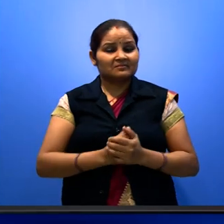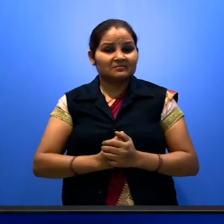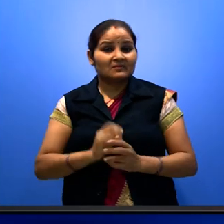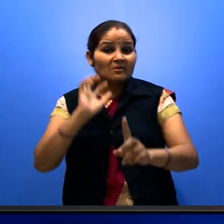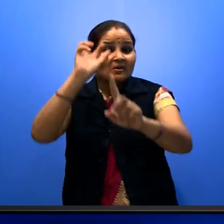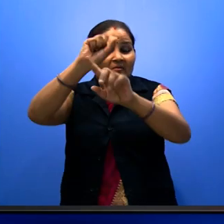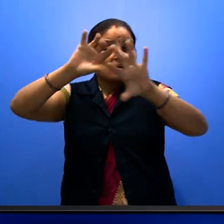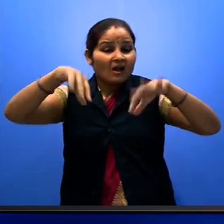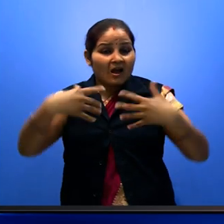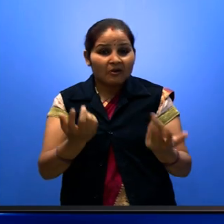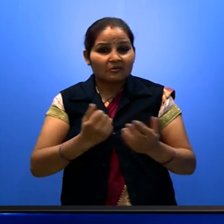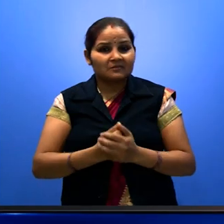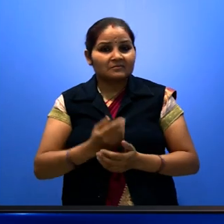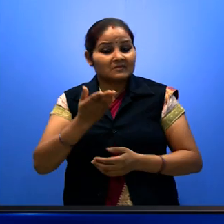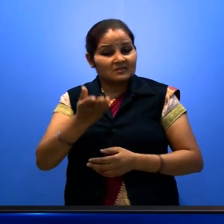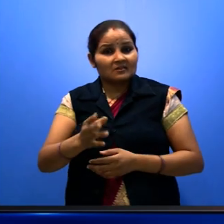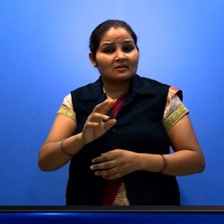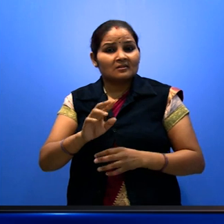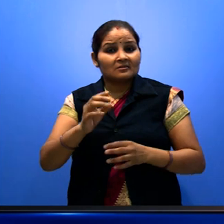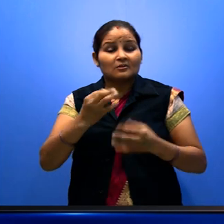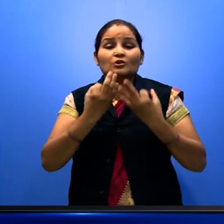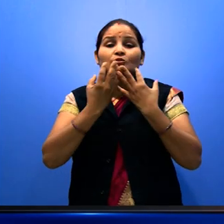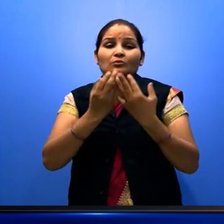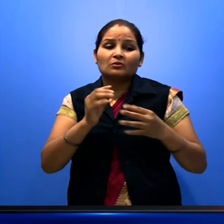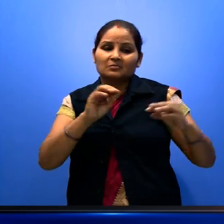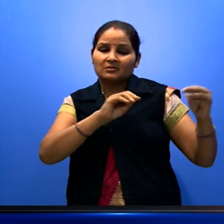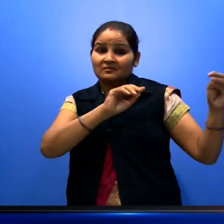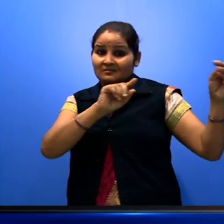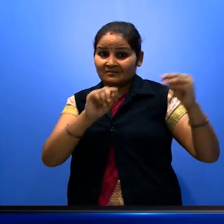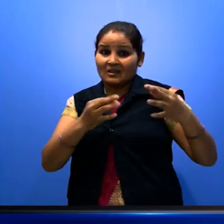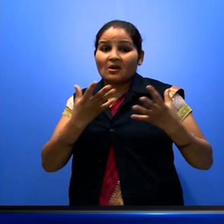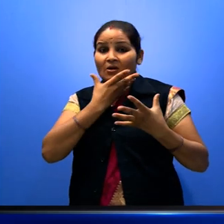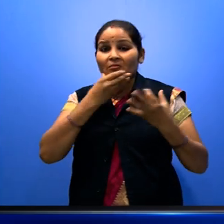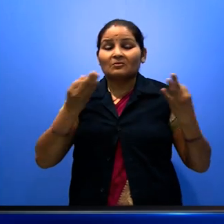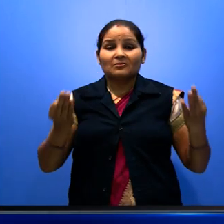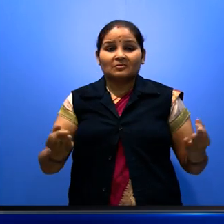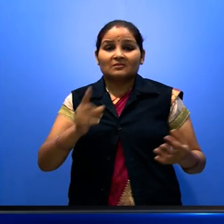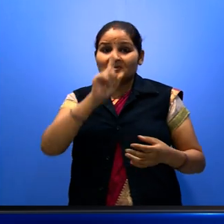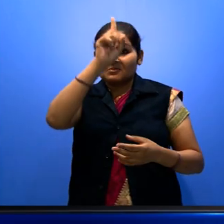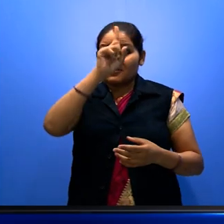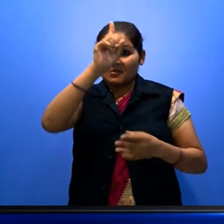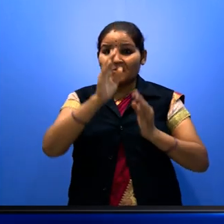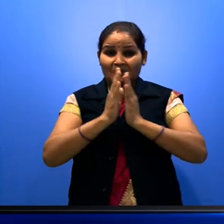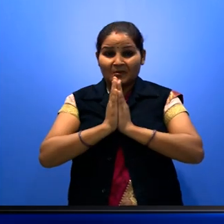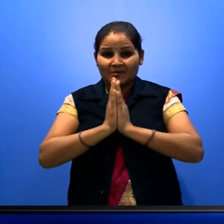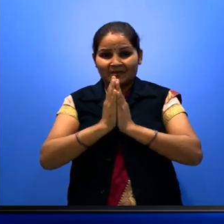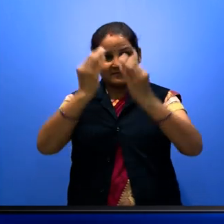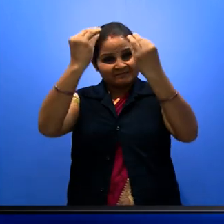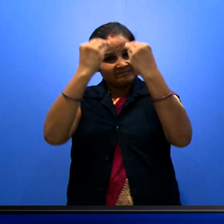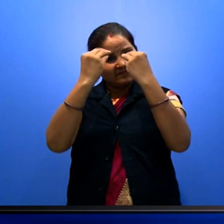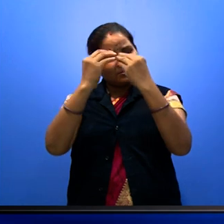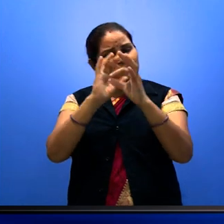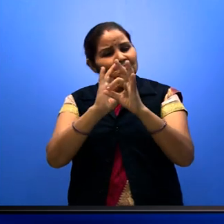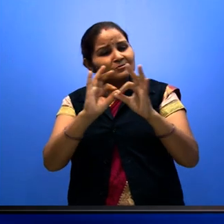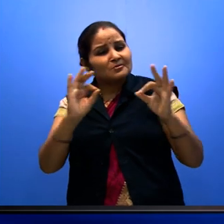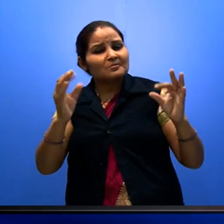प्राप्त करें, वह भी इस विश्वविद्यालय में परमपिता परमात्मा हमें बहुत सहज